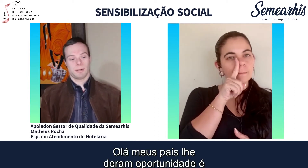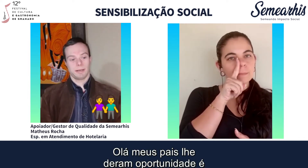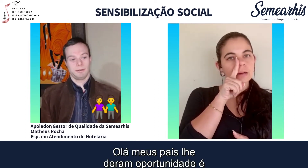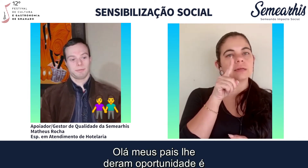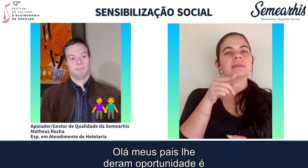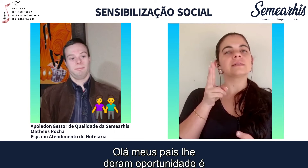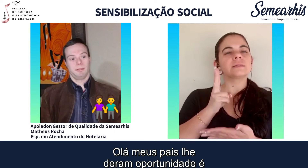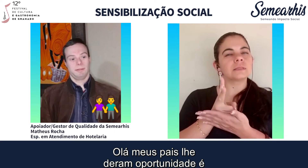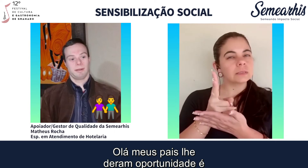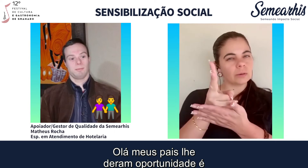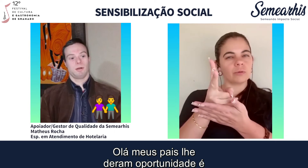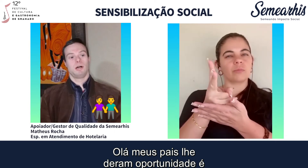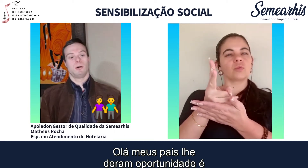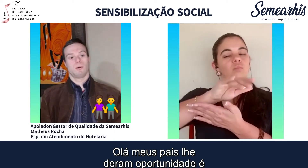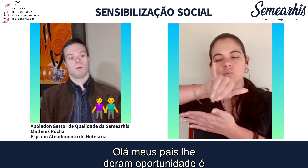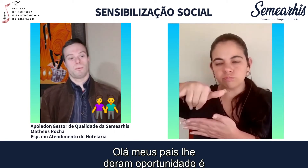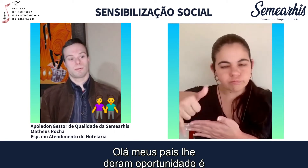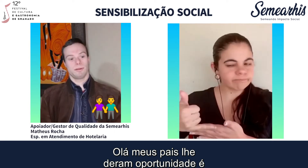Meus pais me deram